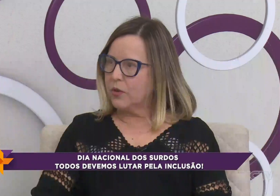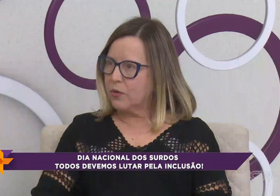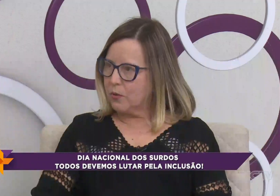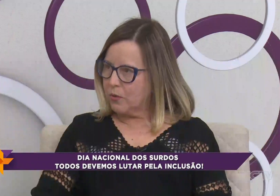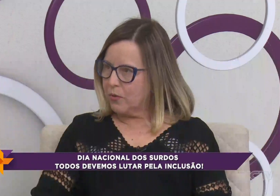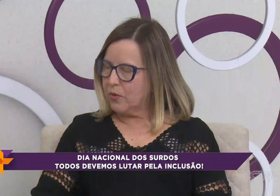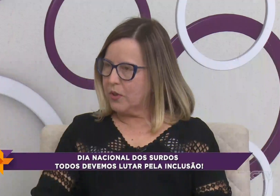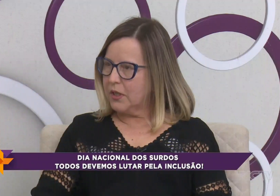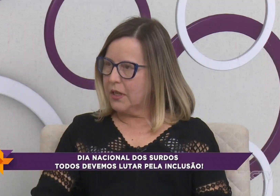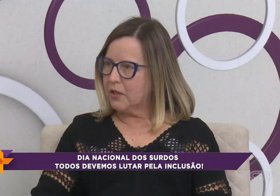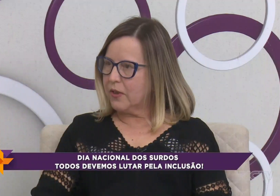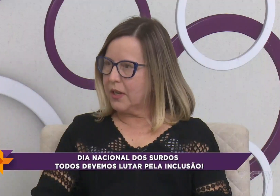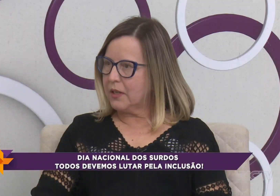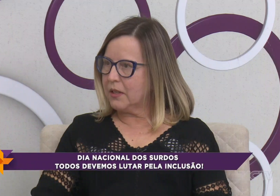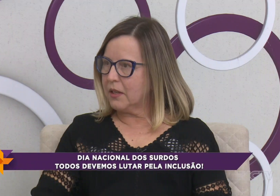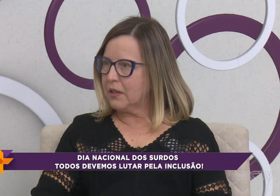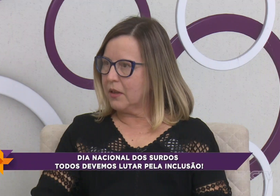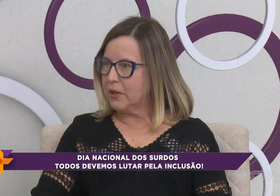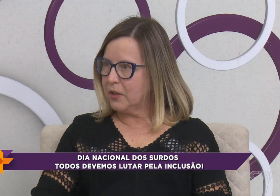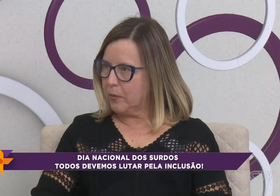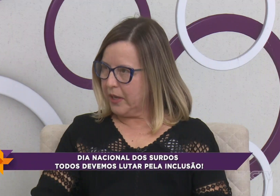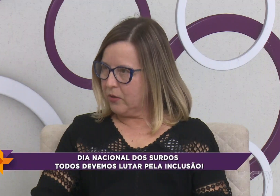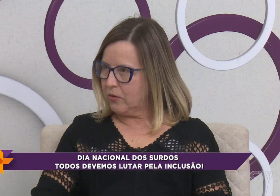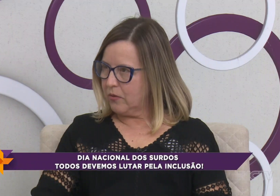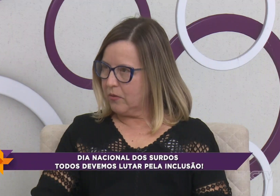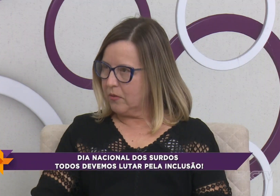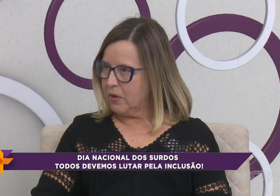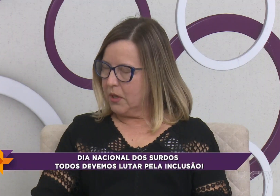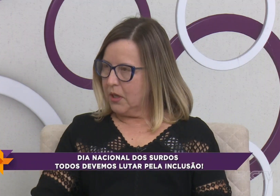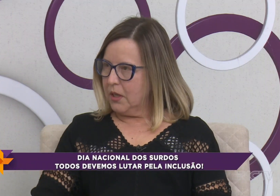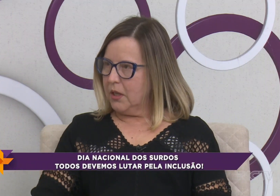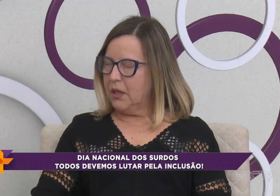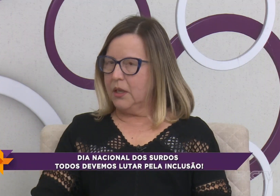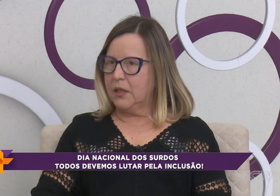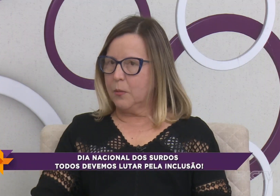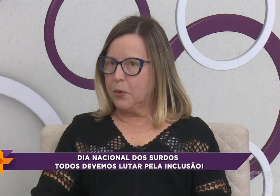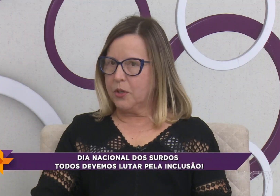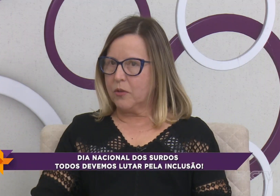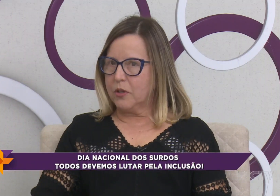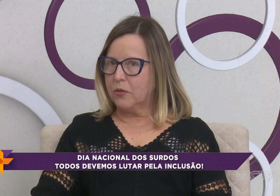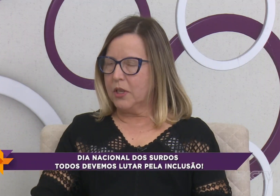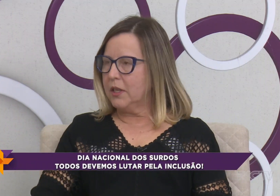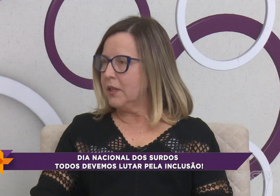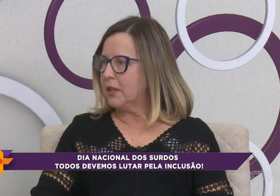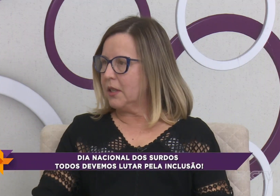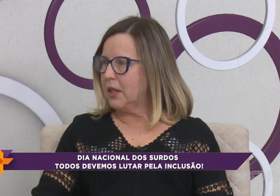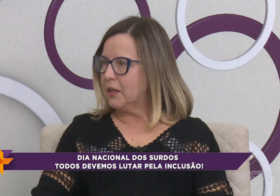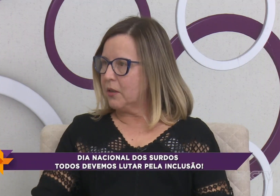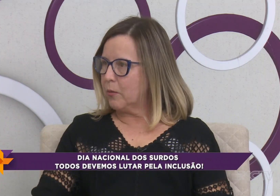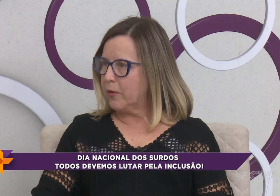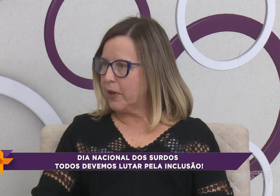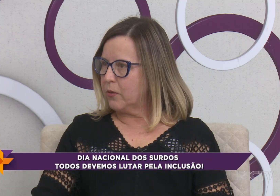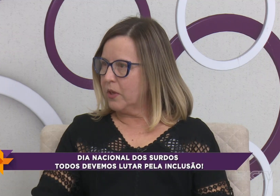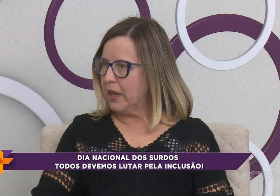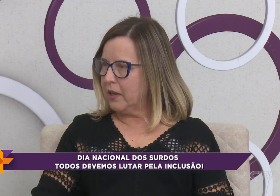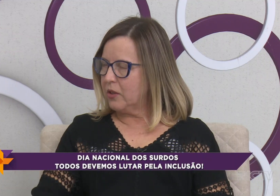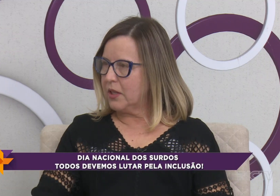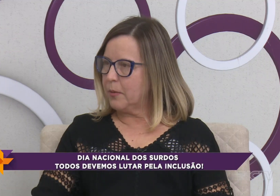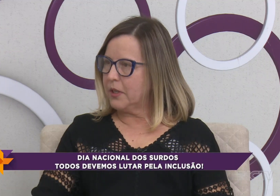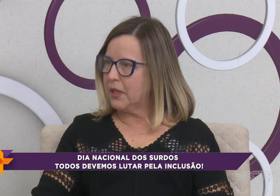Surdos, e eles fazem até o ensino médio. E depois, quando eles entram numa faculdade, sempre tem